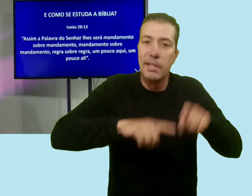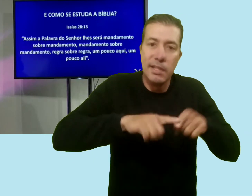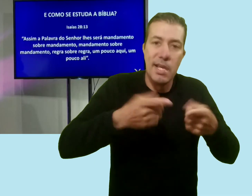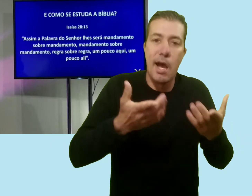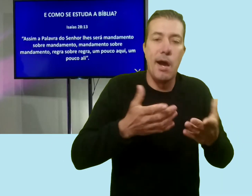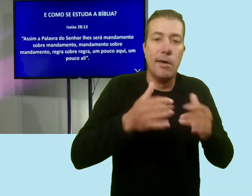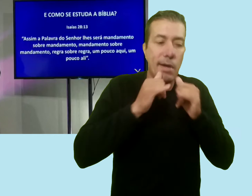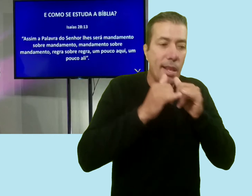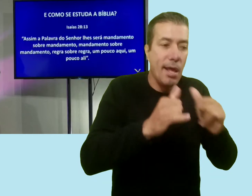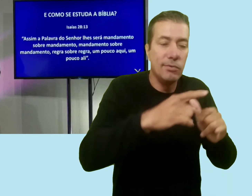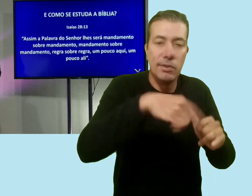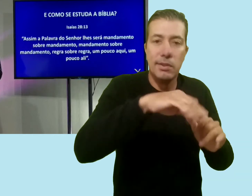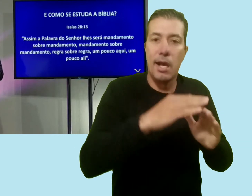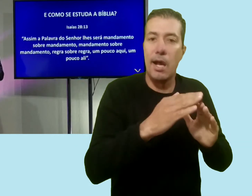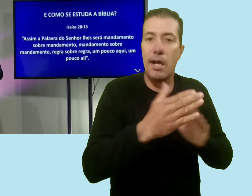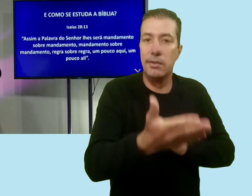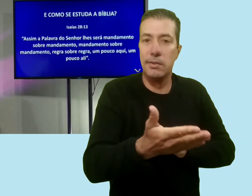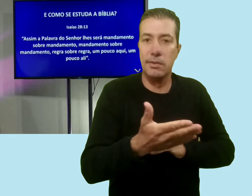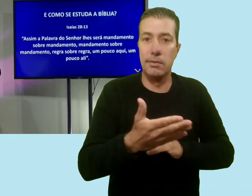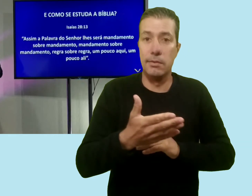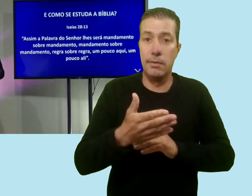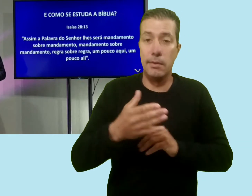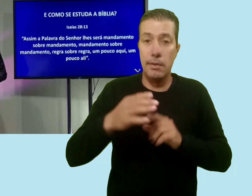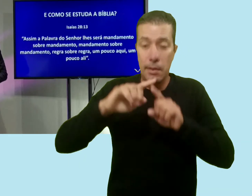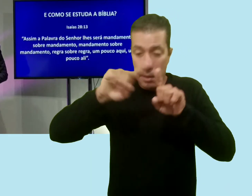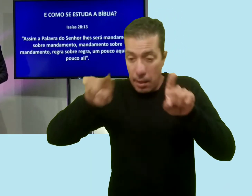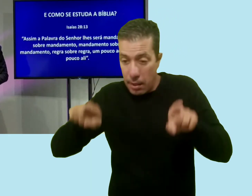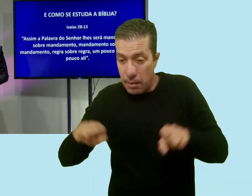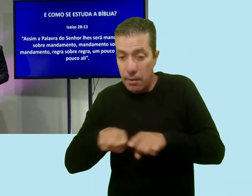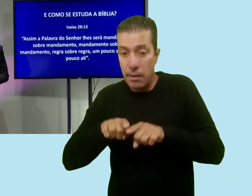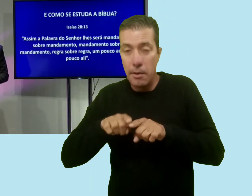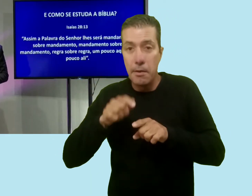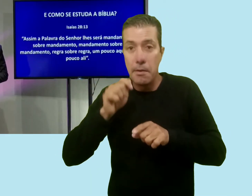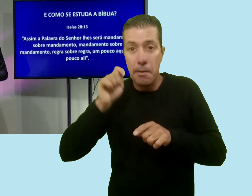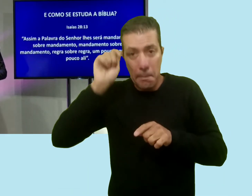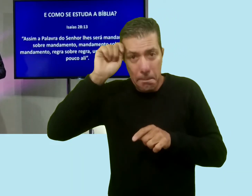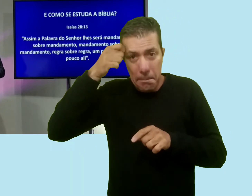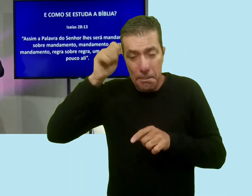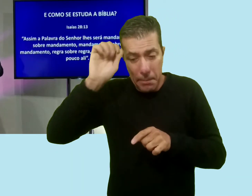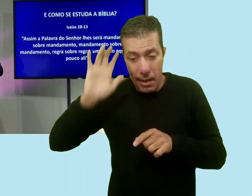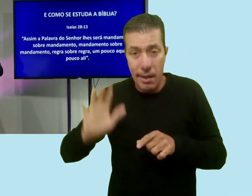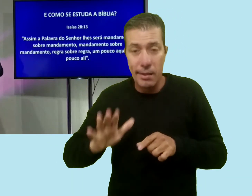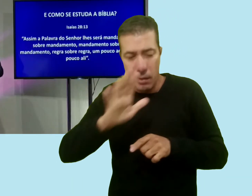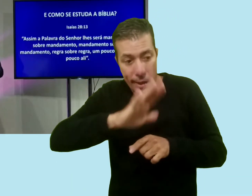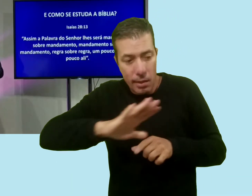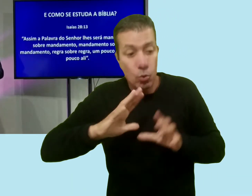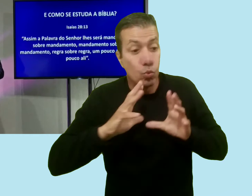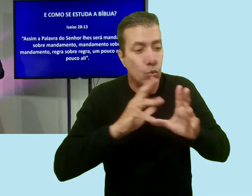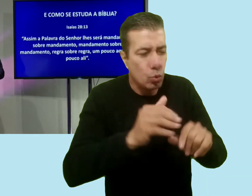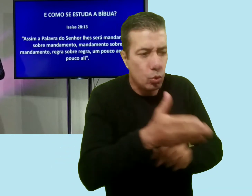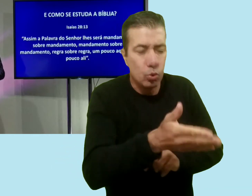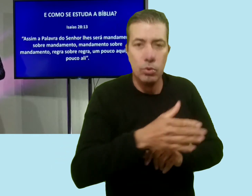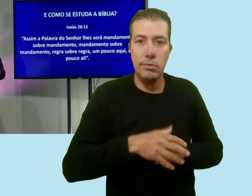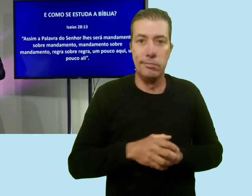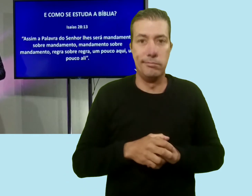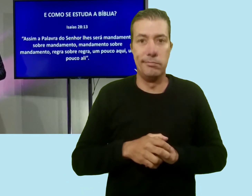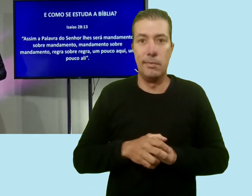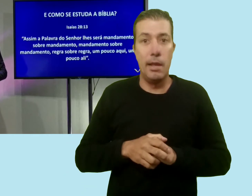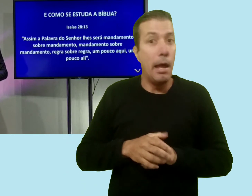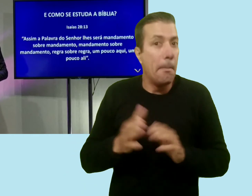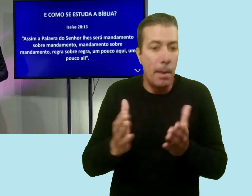aparelho doméstico, que você bota lá, onde está pneu? Pneu está na página 72. Tudo que você quer sobre pneu está